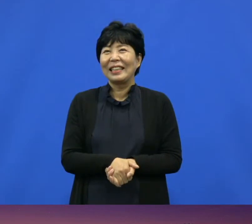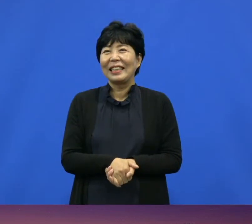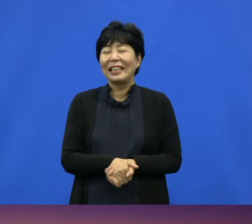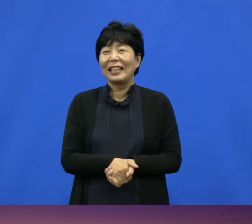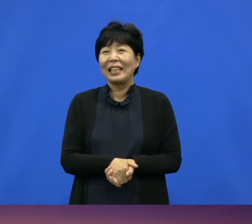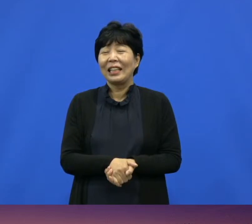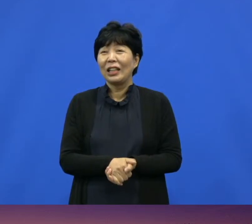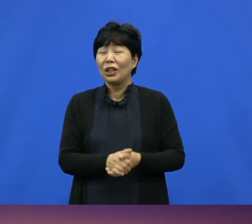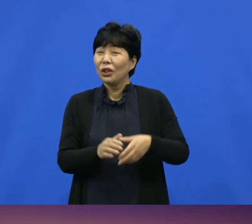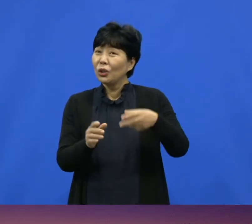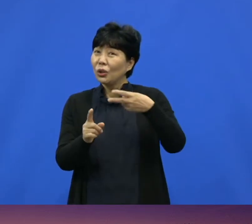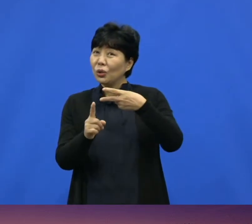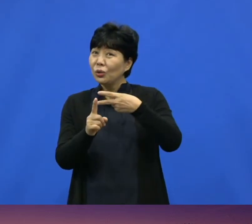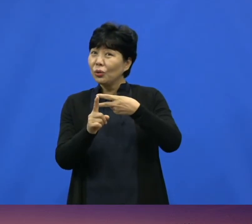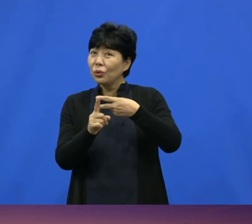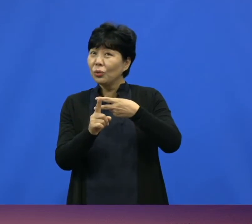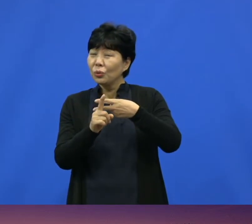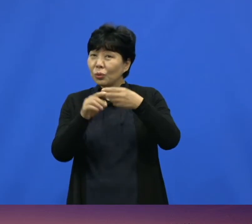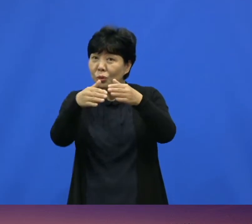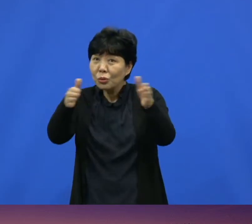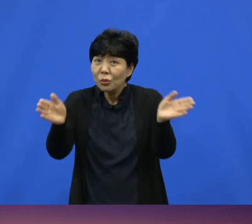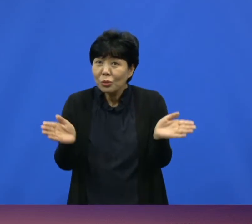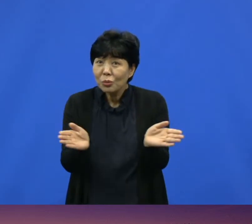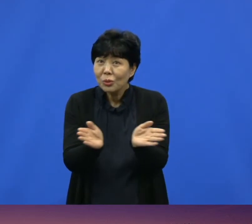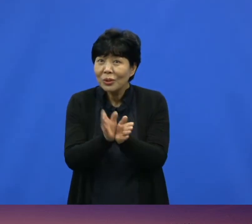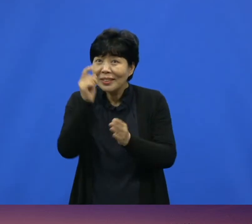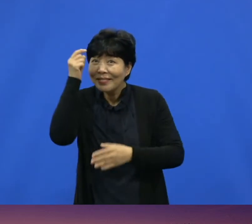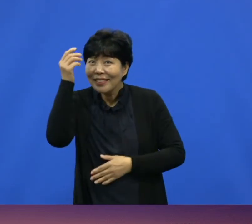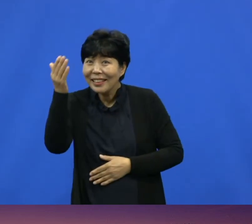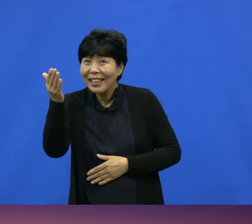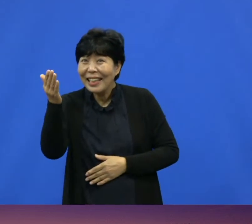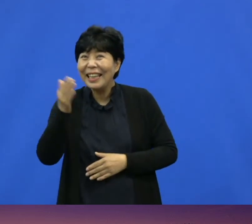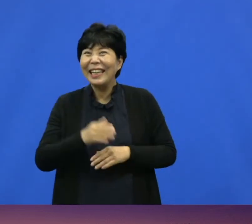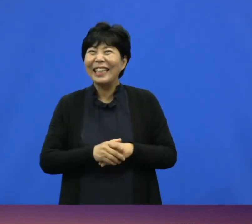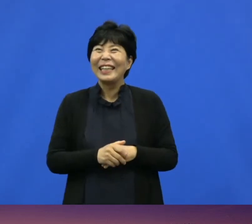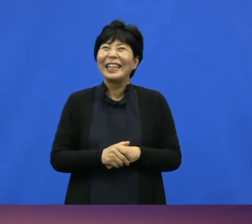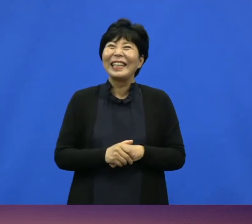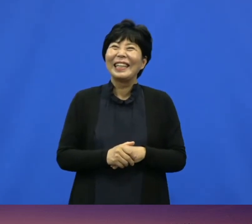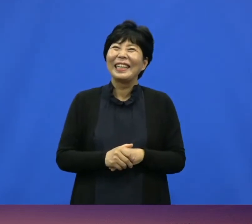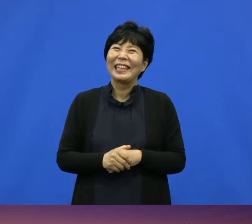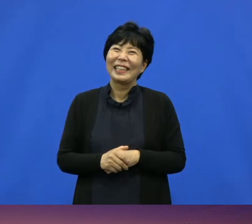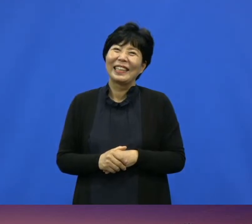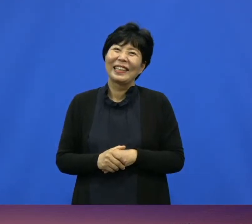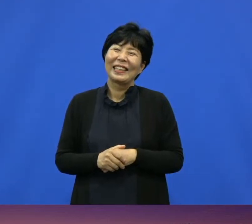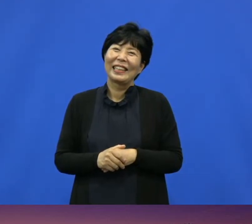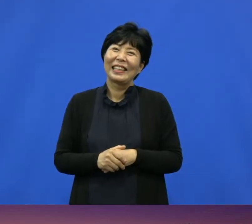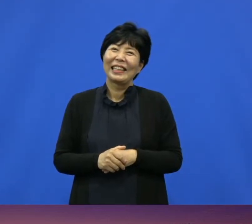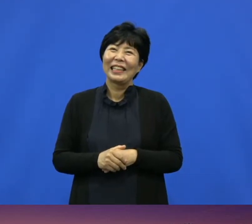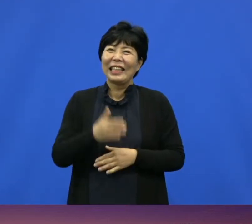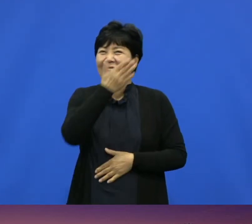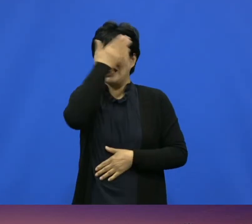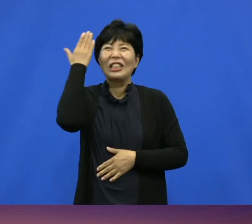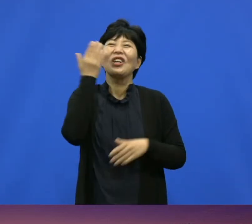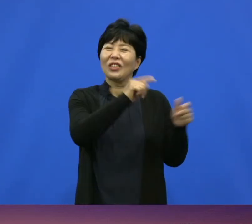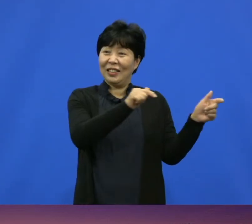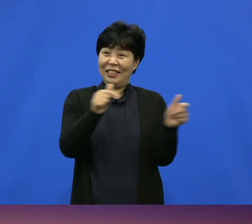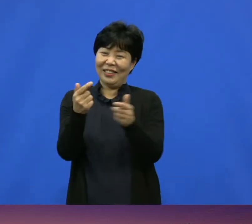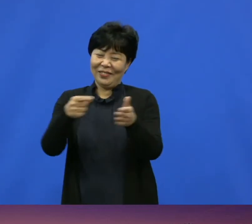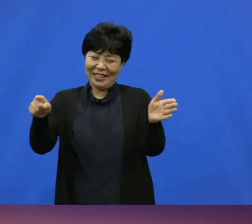중국 말이지, 그지? 예. 하여튼 웰컴. 얘기했는데 우리 청년들 위해서 박수 한번